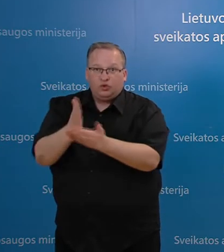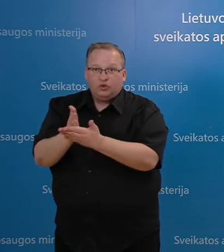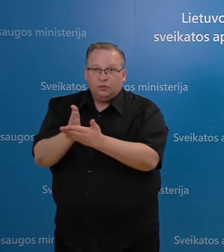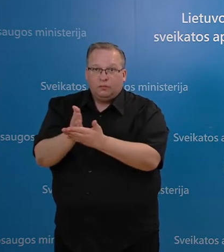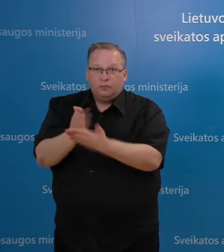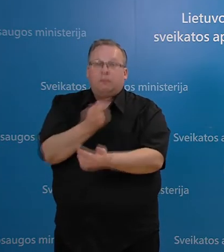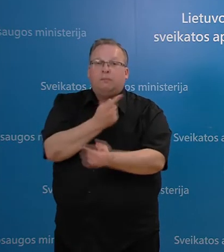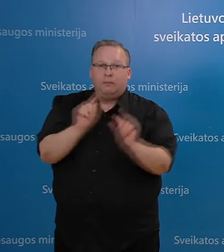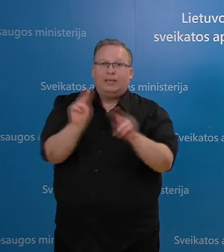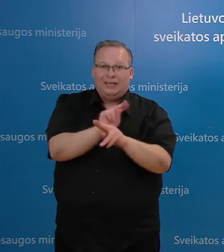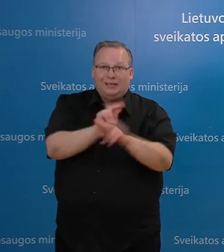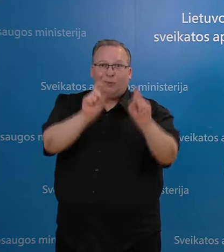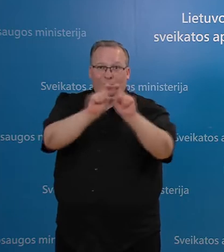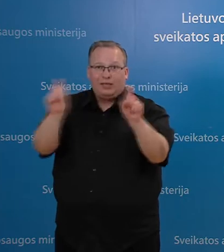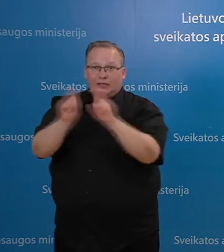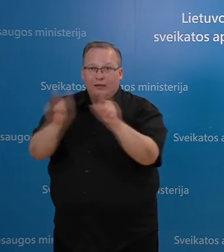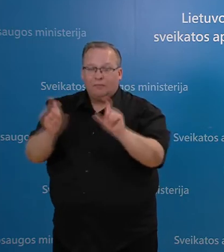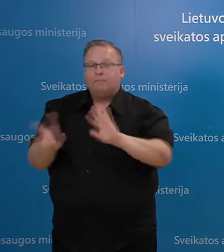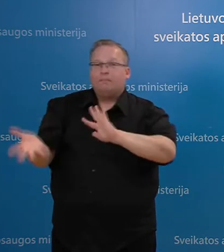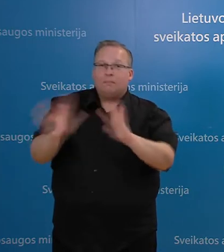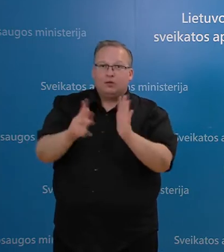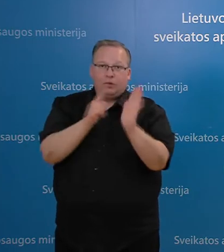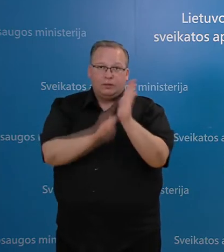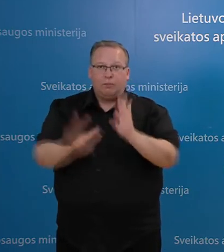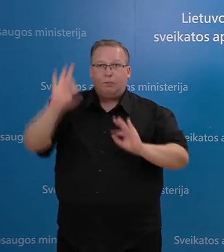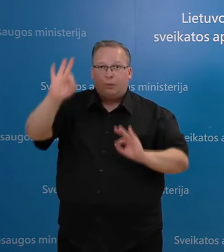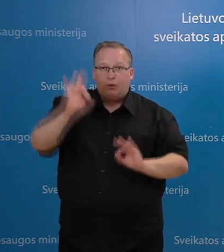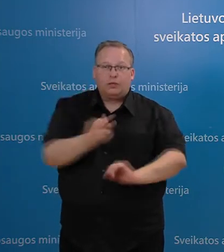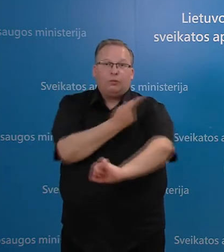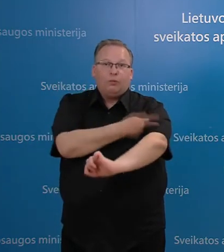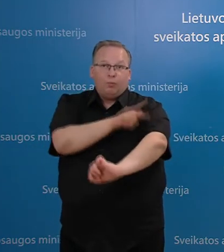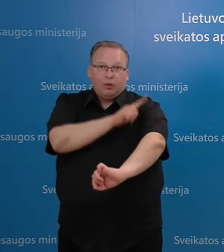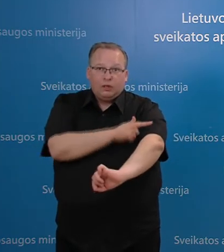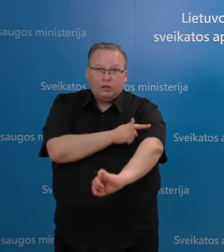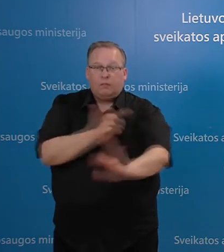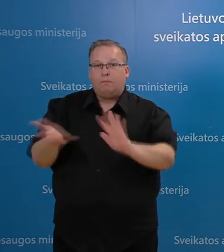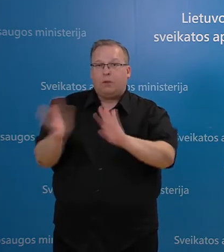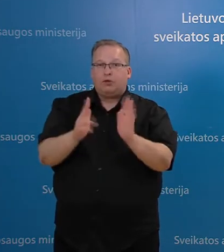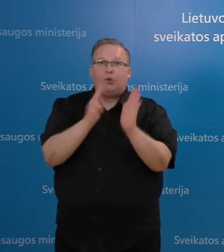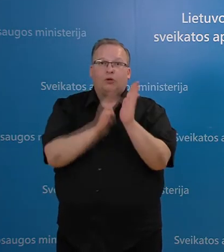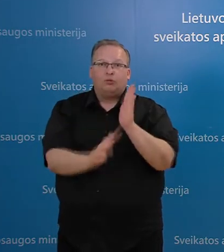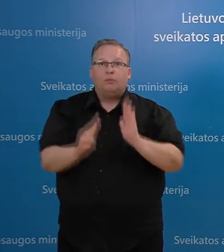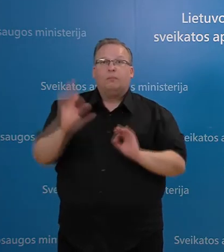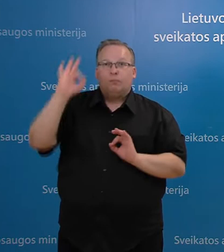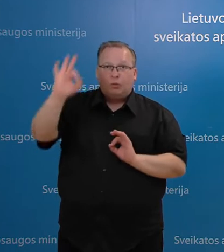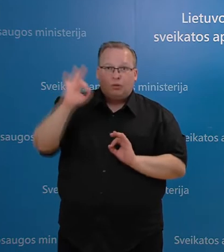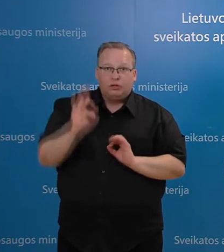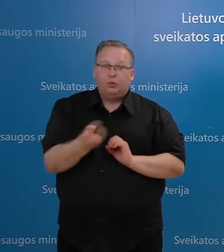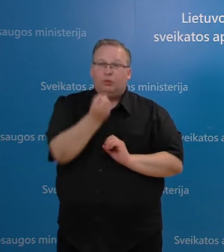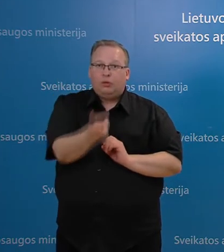įstaigų apie 70% poliklinikų, apie 80%